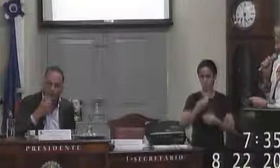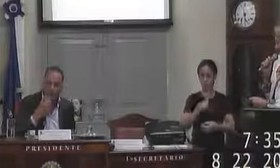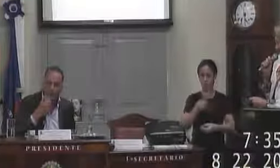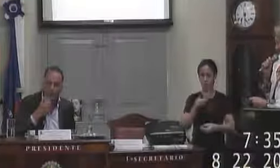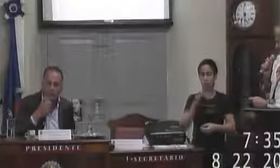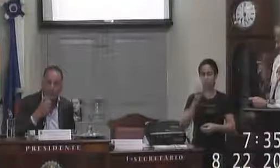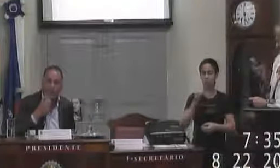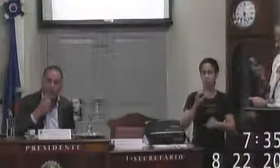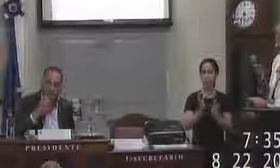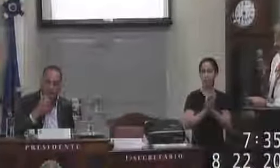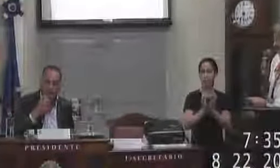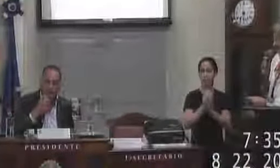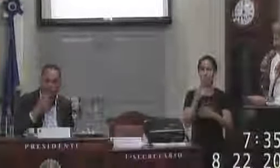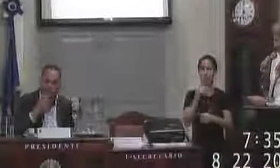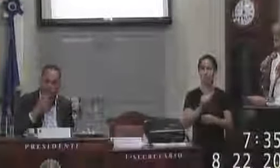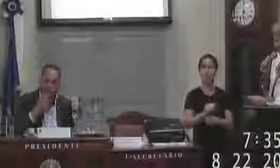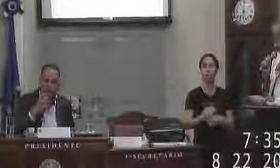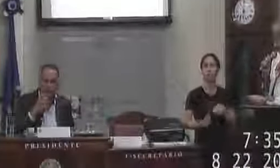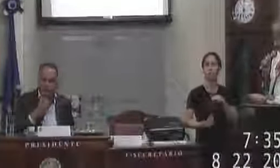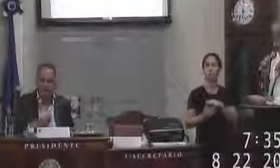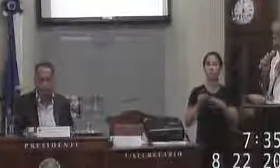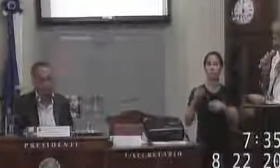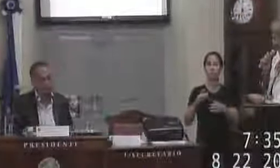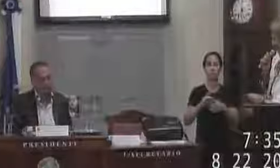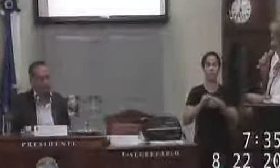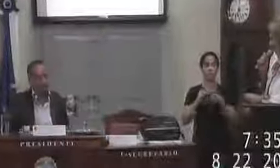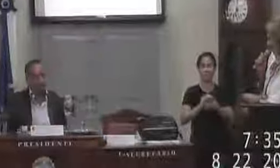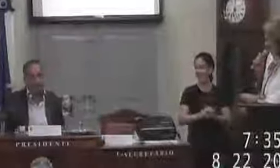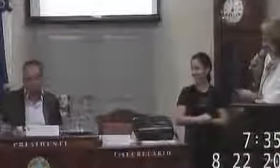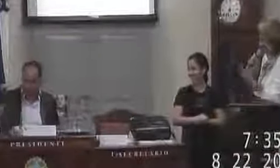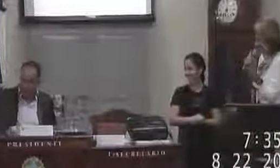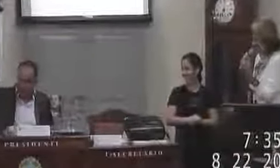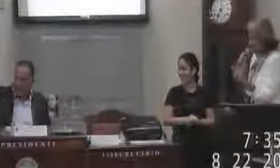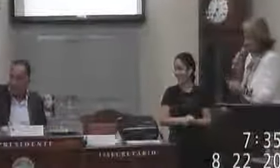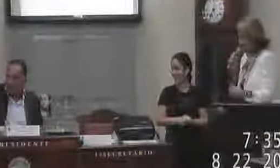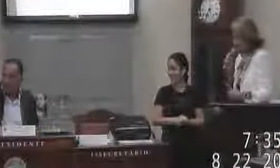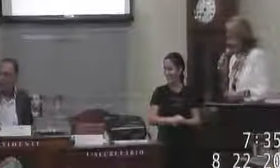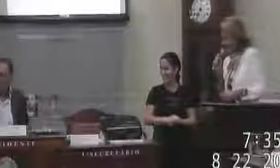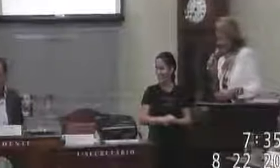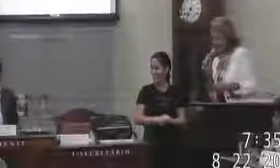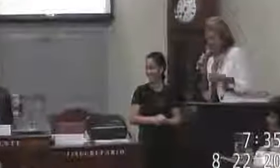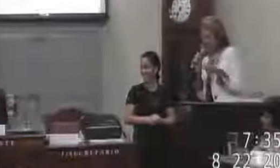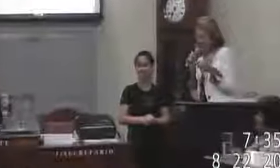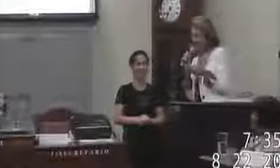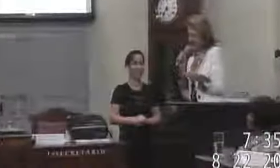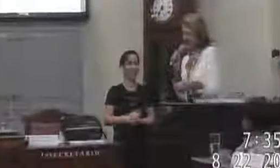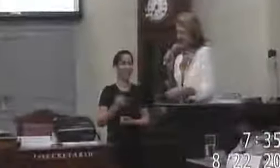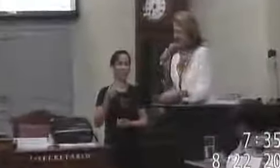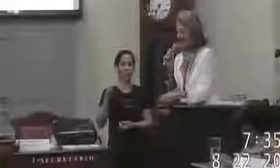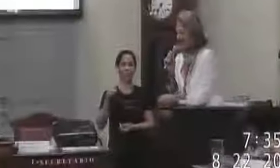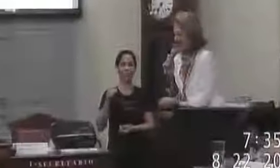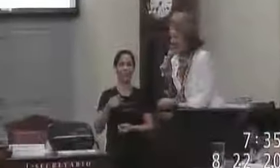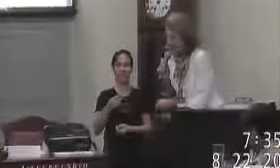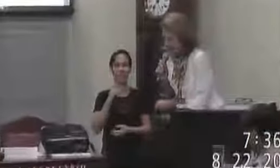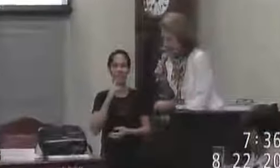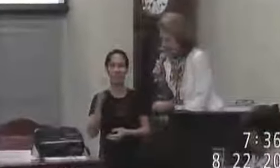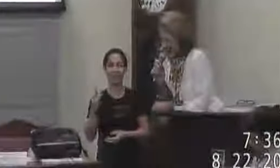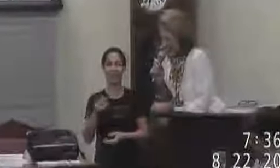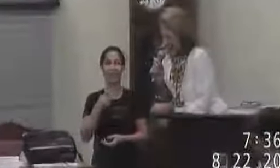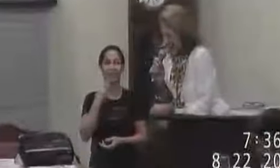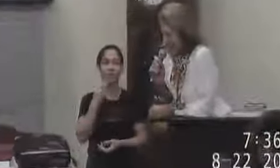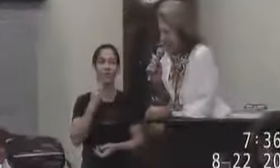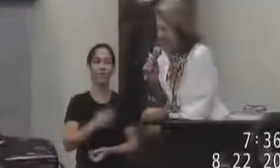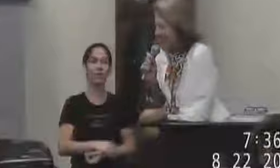sua equipe enfim estou à disposição você me dá mais eu tenho direito mais um minuto então deixa eu lhe falar